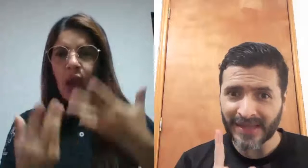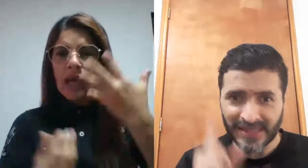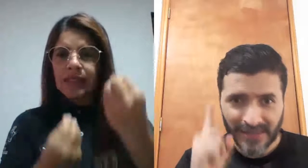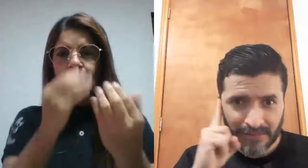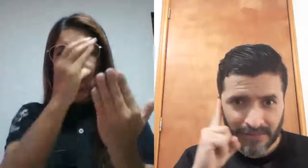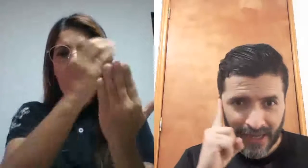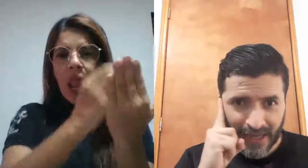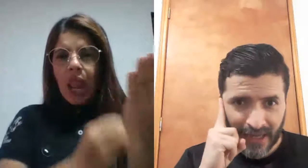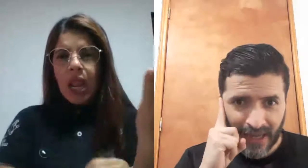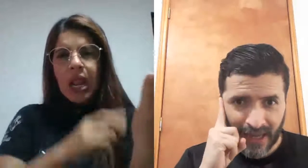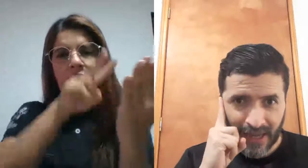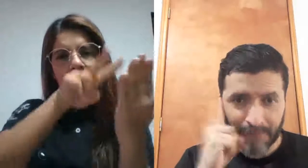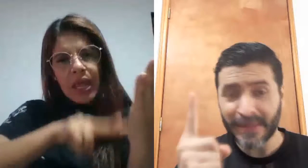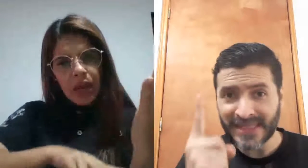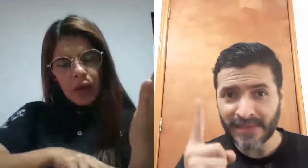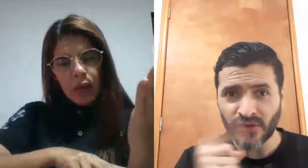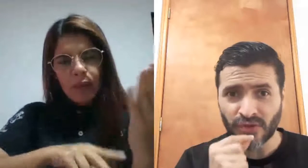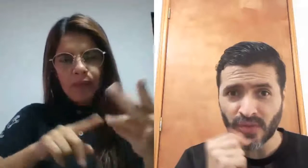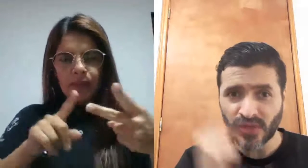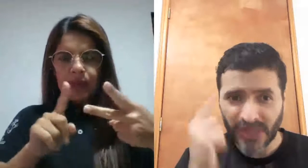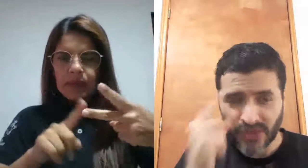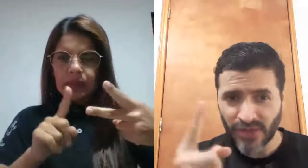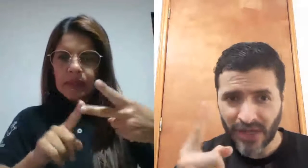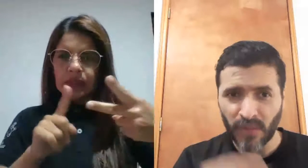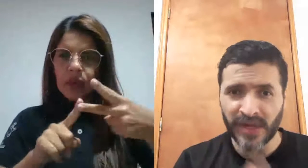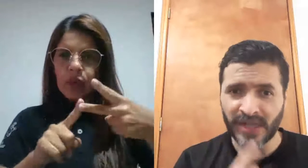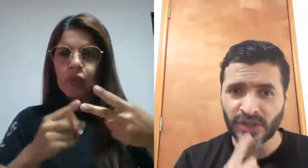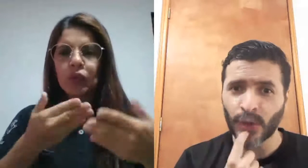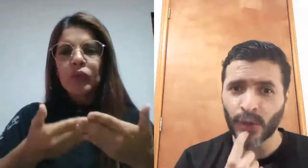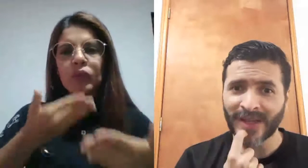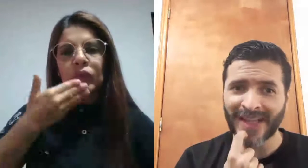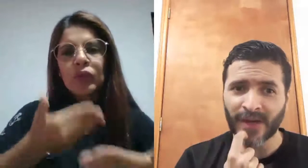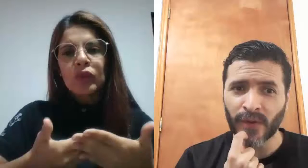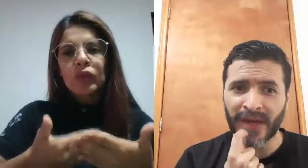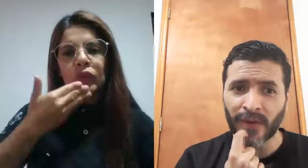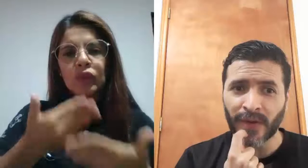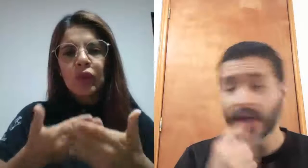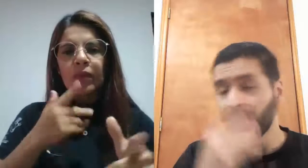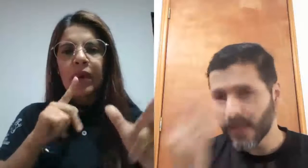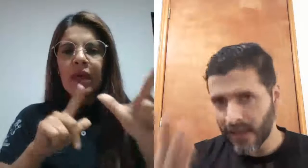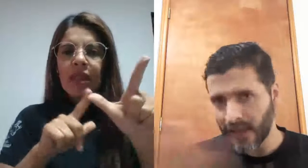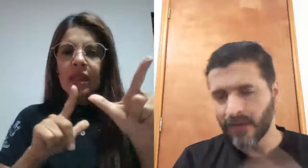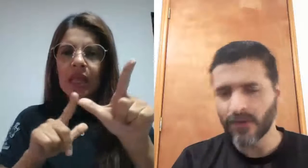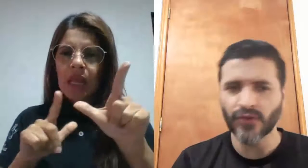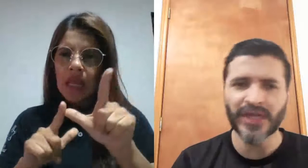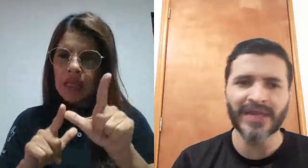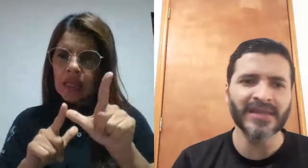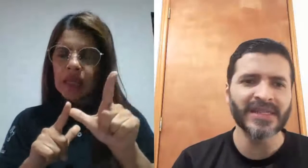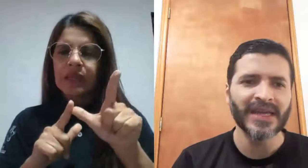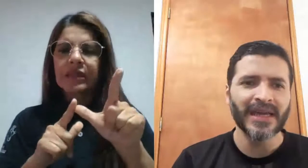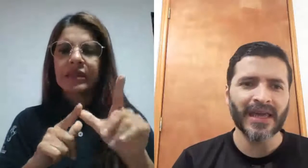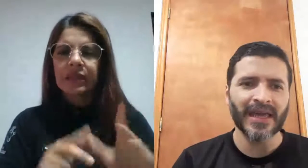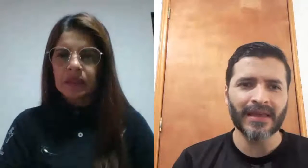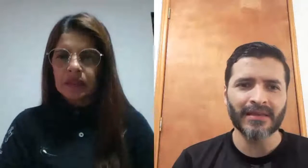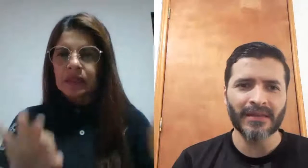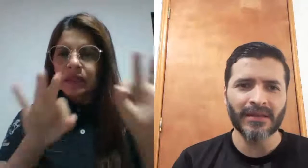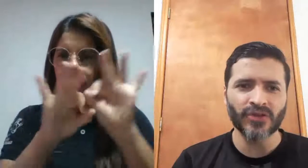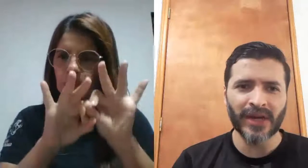de letras, para que pensemos, muchachos, la comunidad sorda de noveno y los